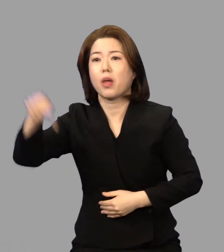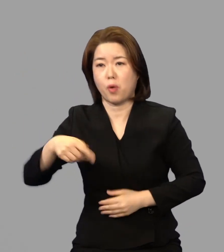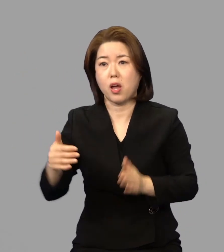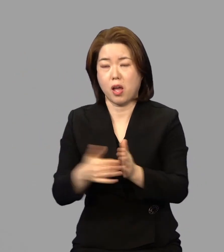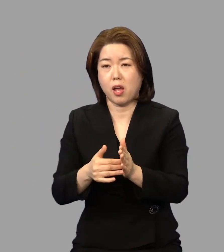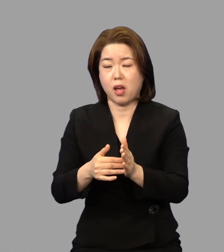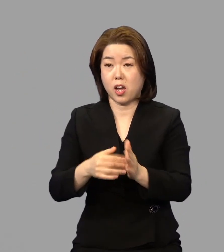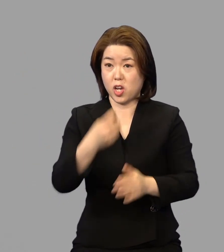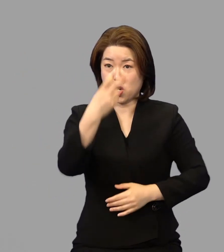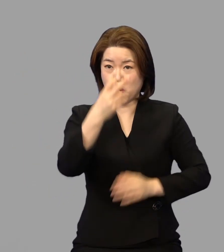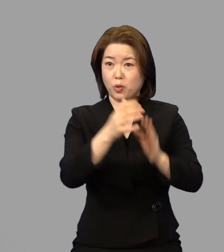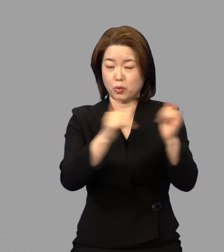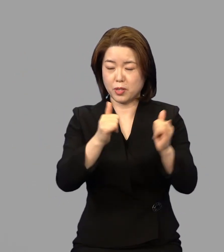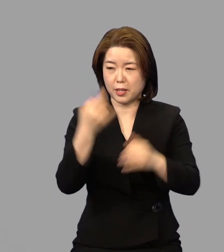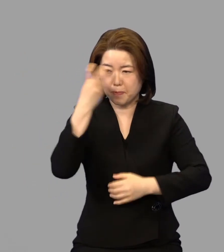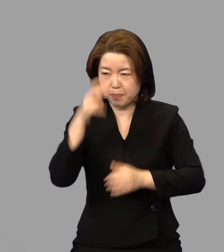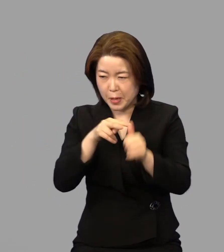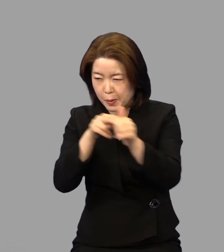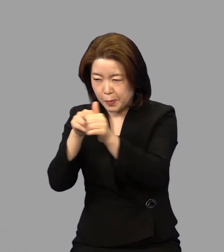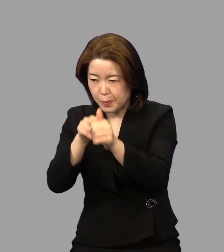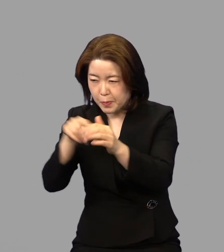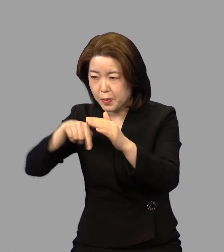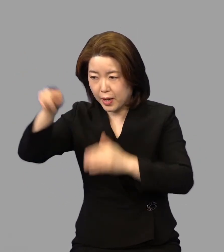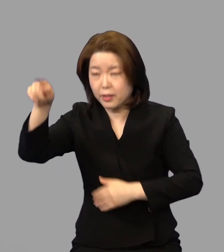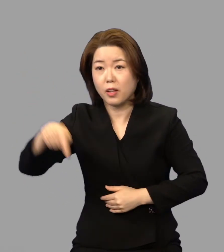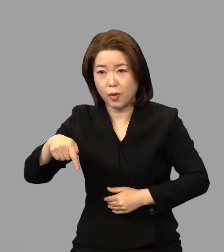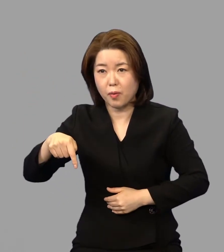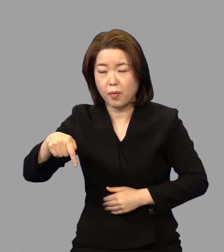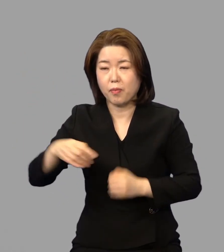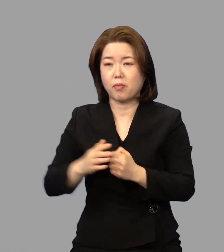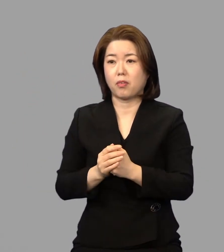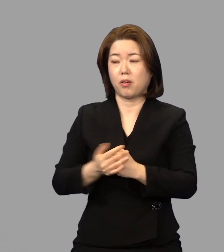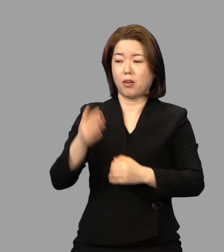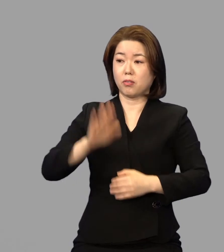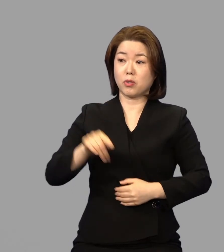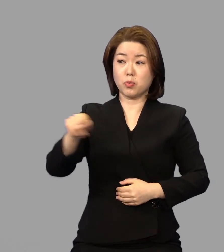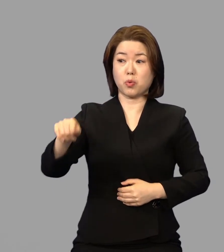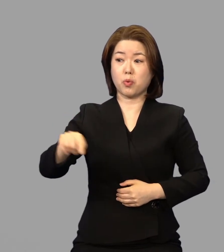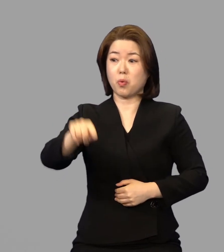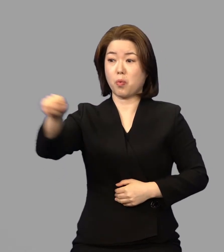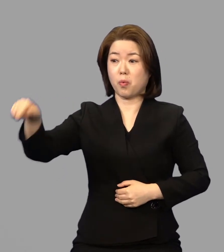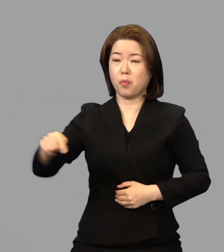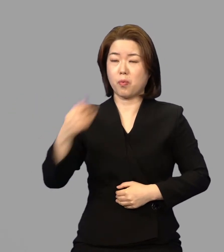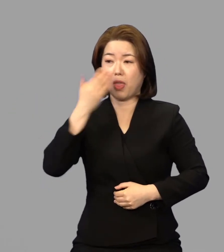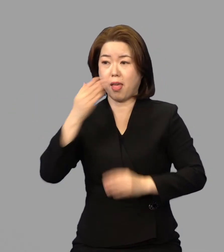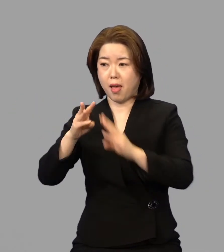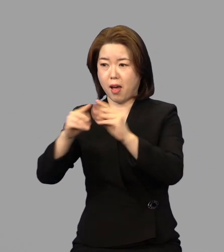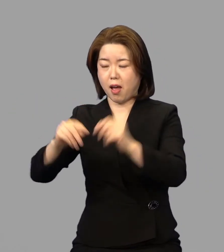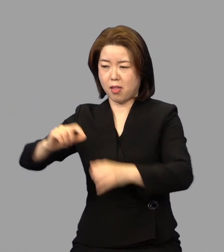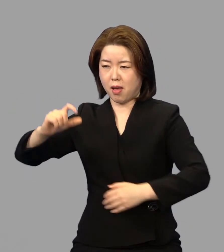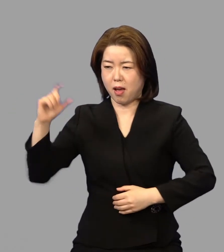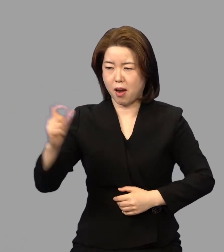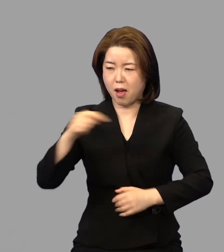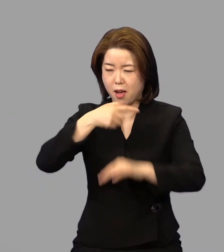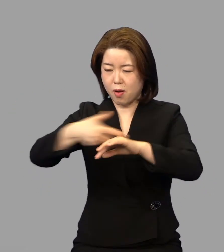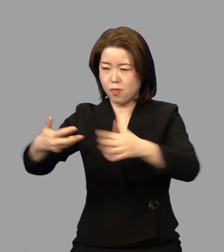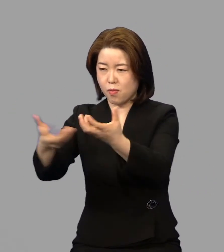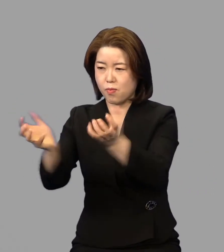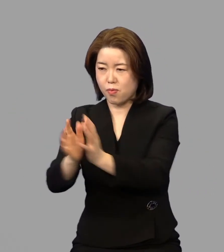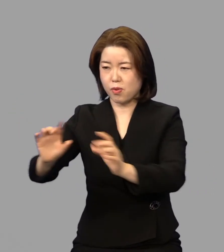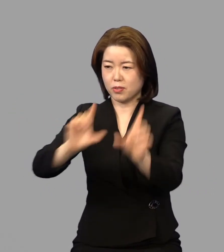12명의 정탐꾼으로 들어갔다가 그는 이 가나안 땅에 아주 강대한 족속이 살고 있는 걸 알고